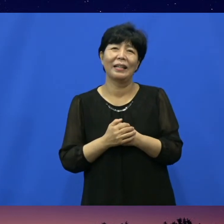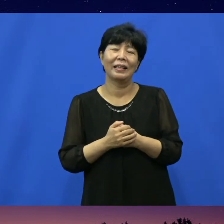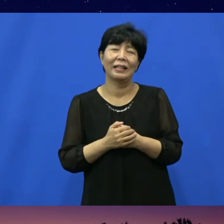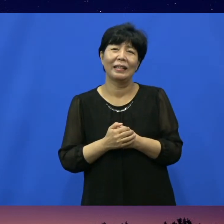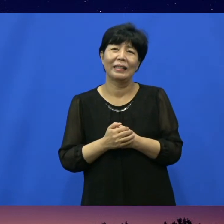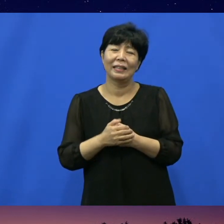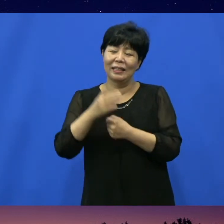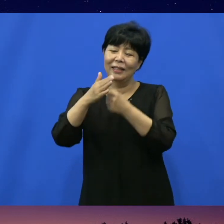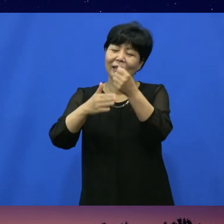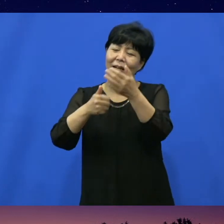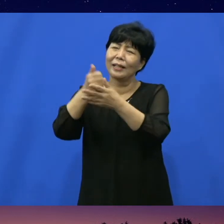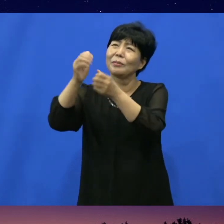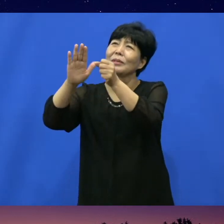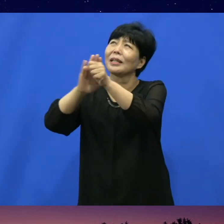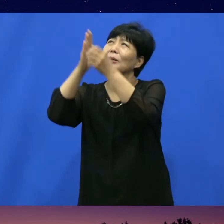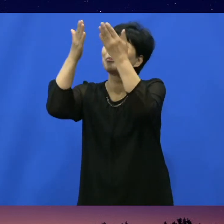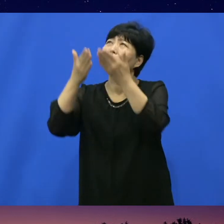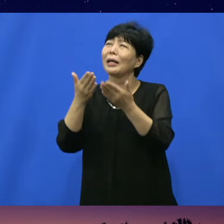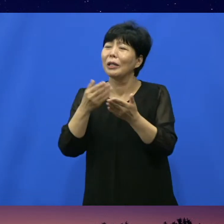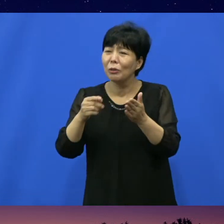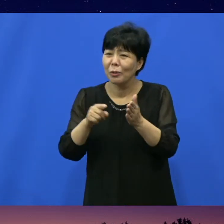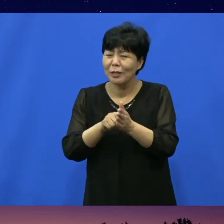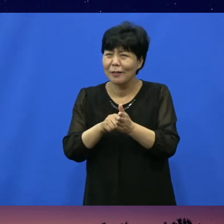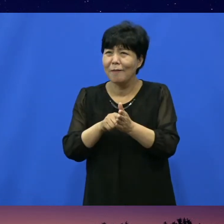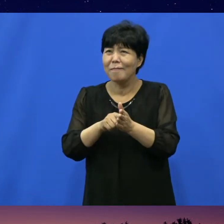그 사랑에 목을 매는 거예요.